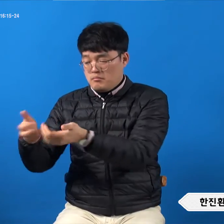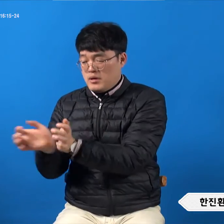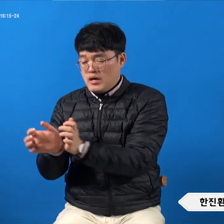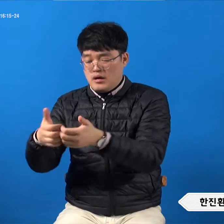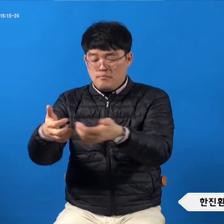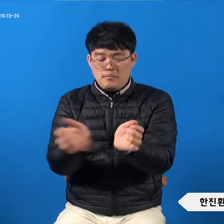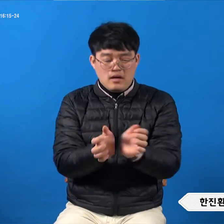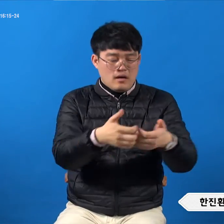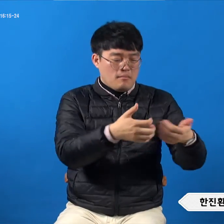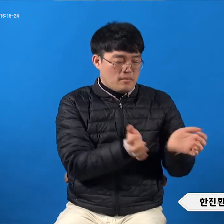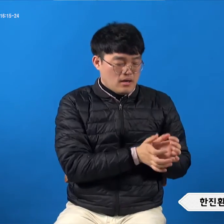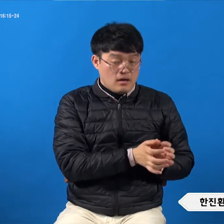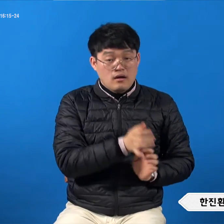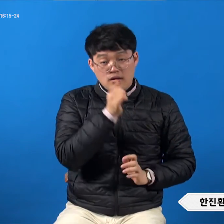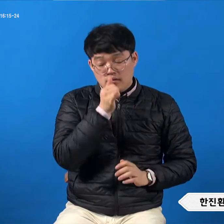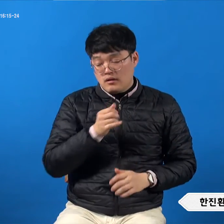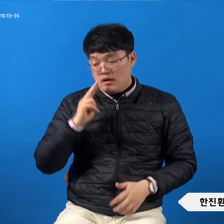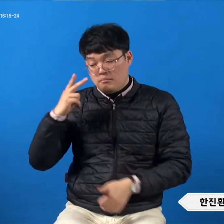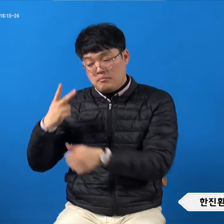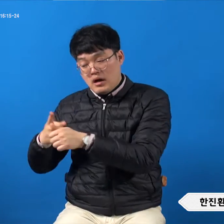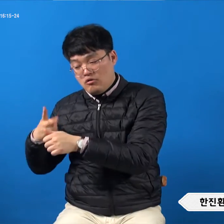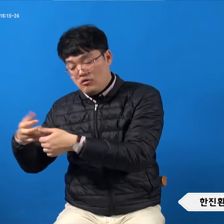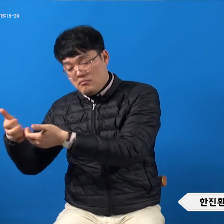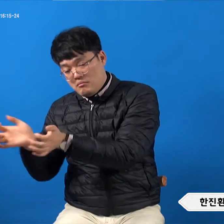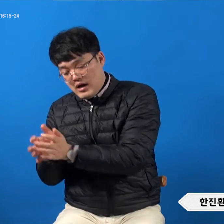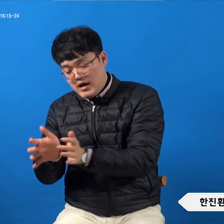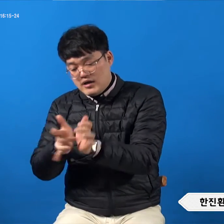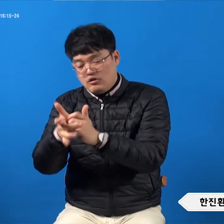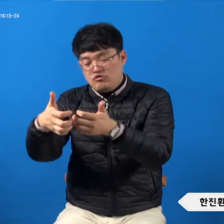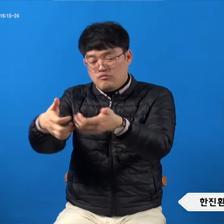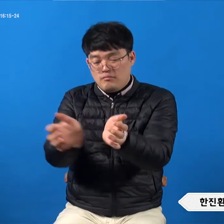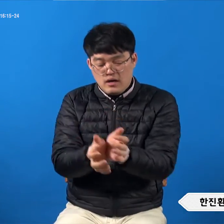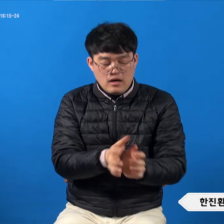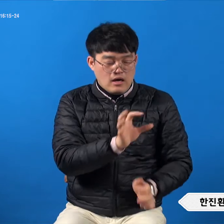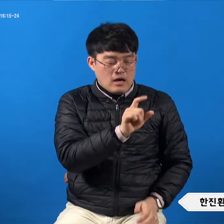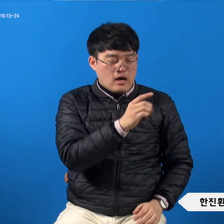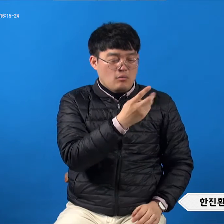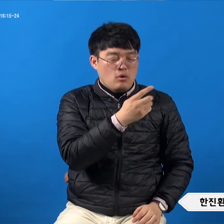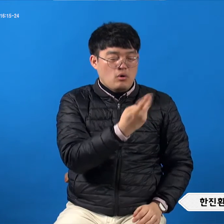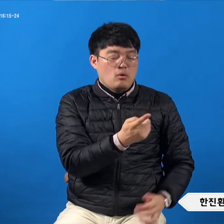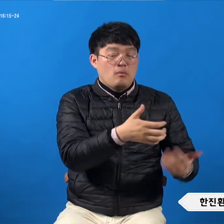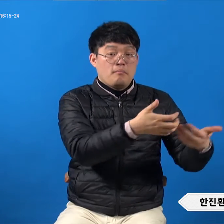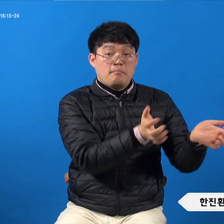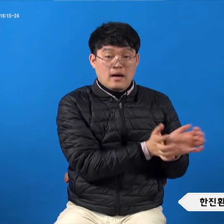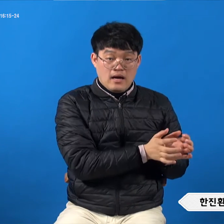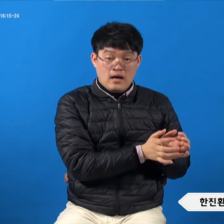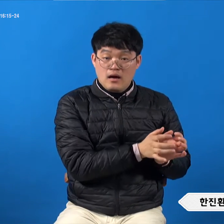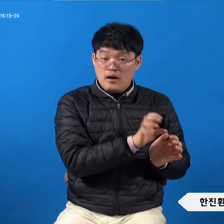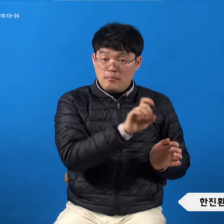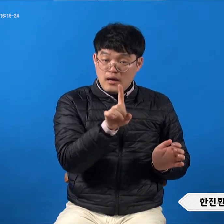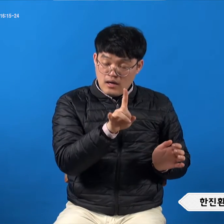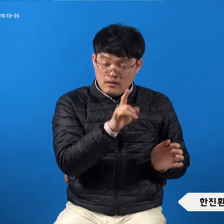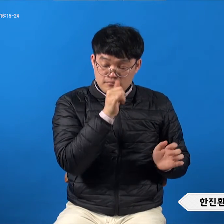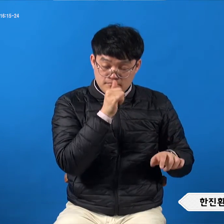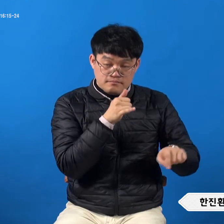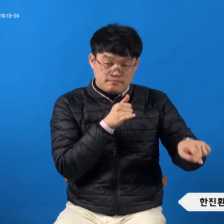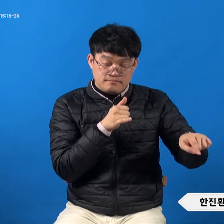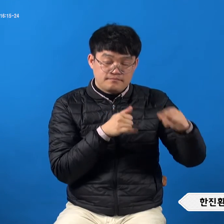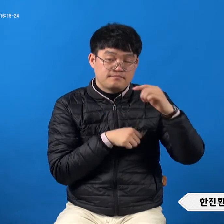많은데 바울파, 베드로파, 예수파, 파벌이 많은데 그 중에 한 파가 아볼로파였지